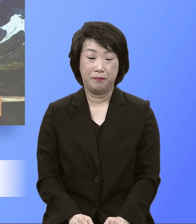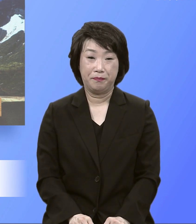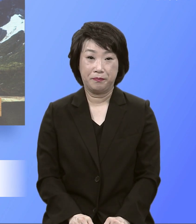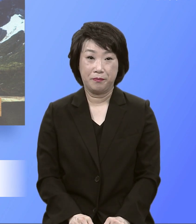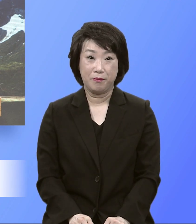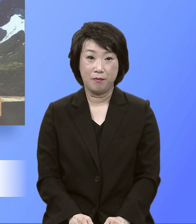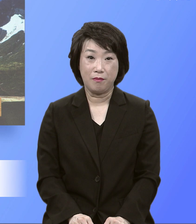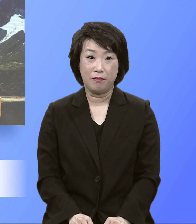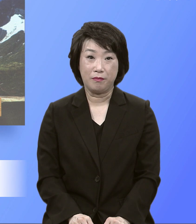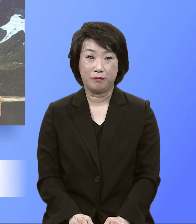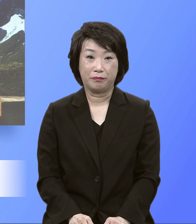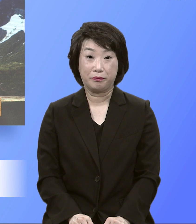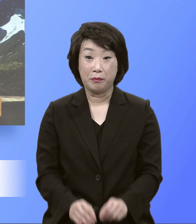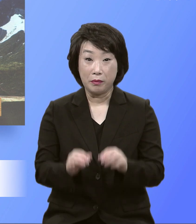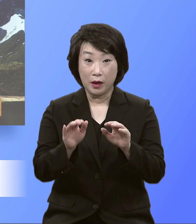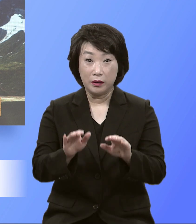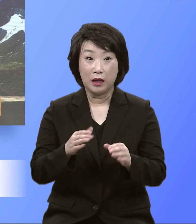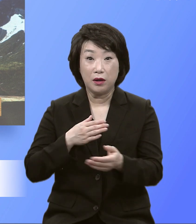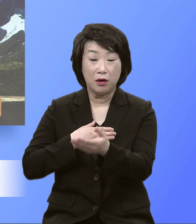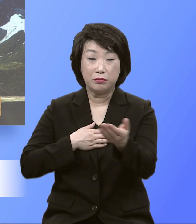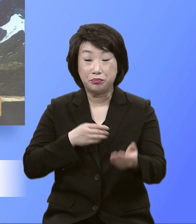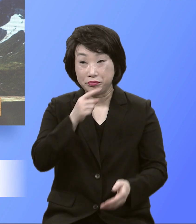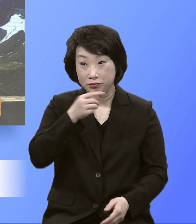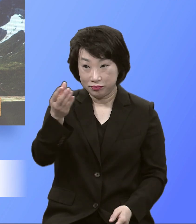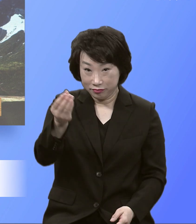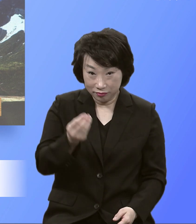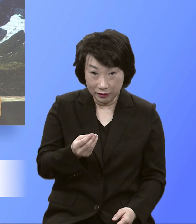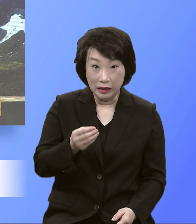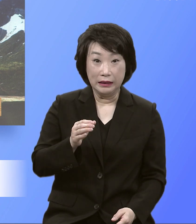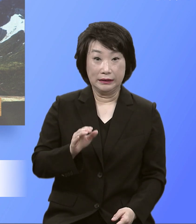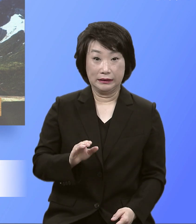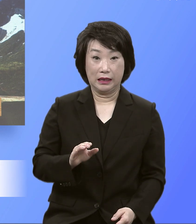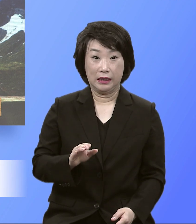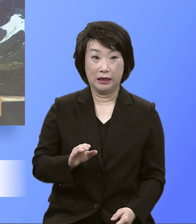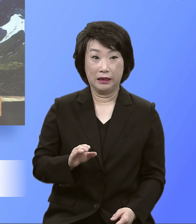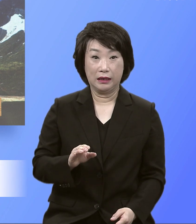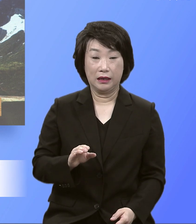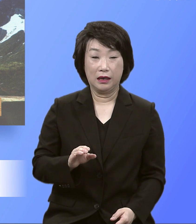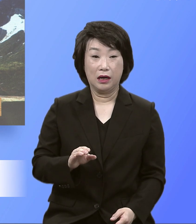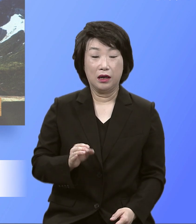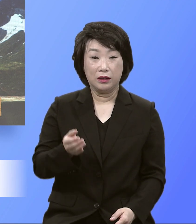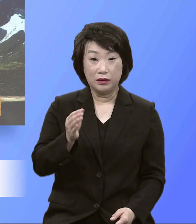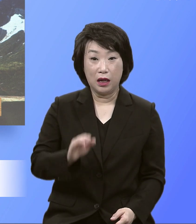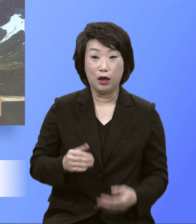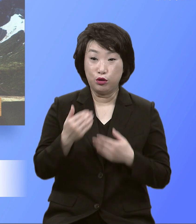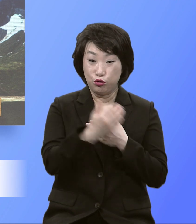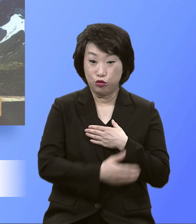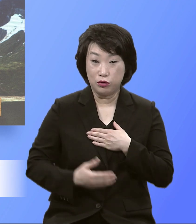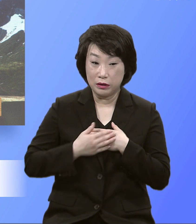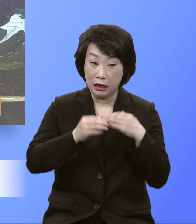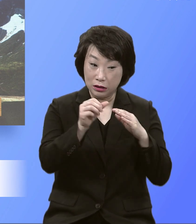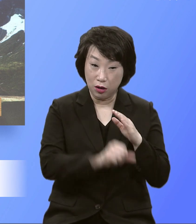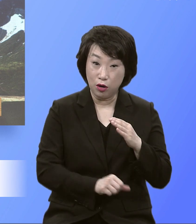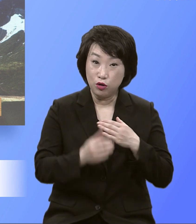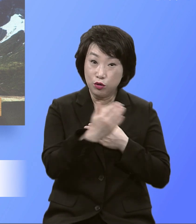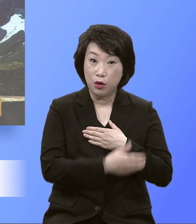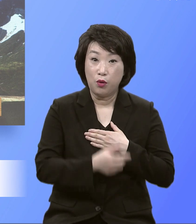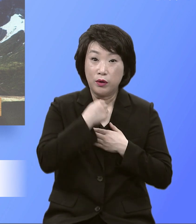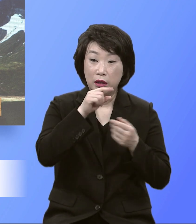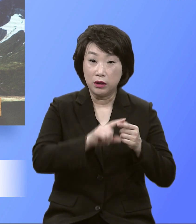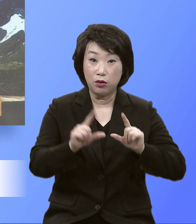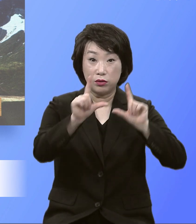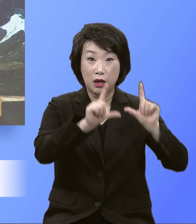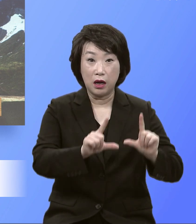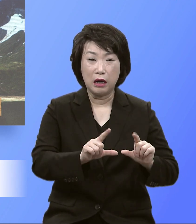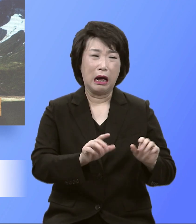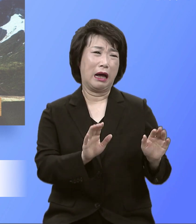예. 그런데 이렇게 빚을 줘서, 근데 육신에게 줘서 육신대로